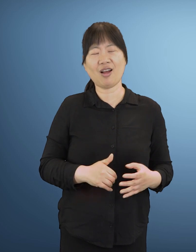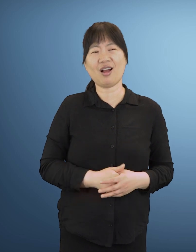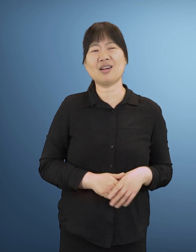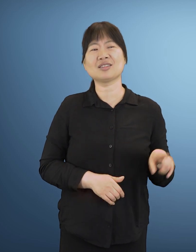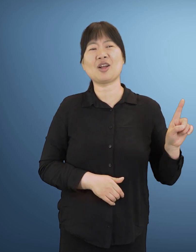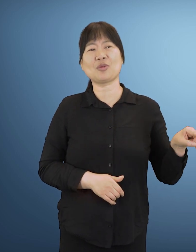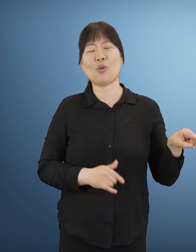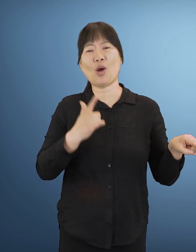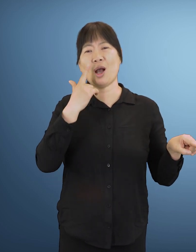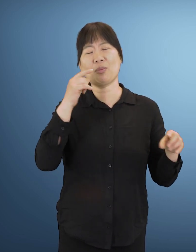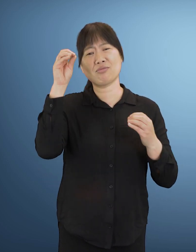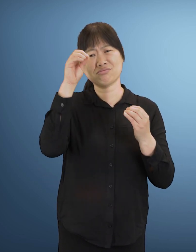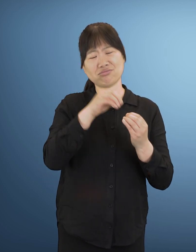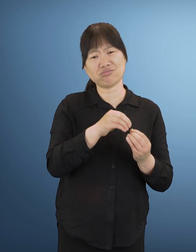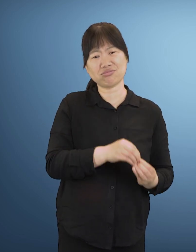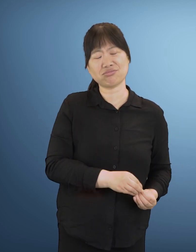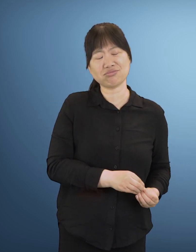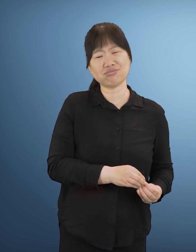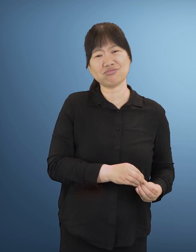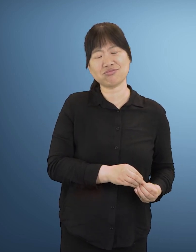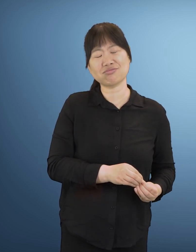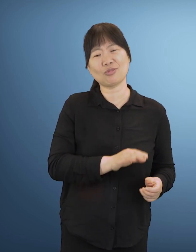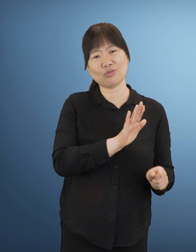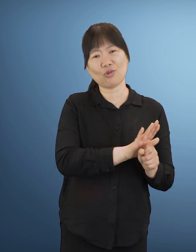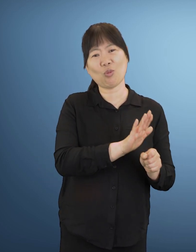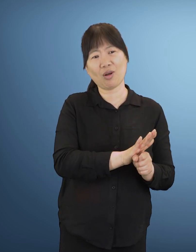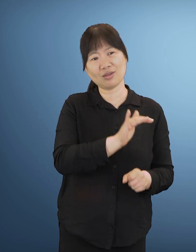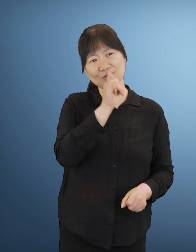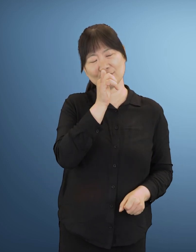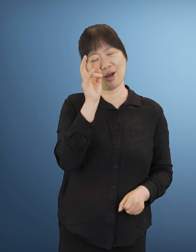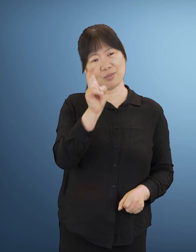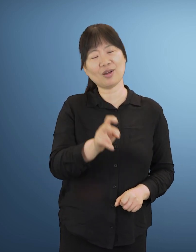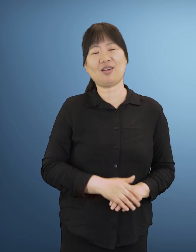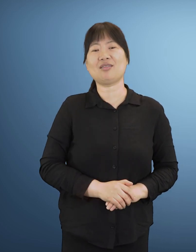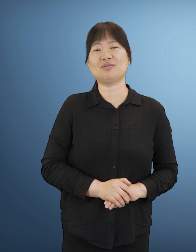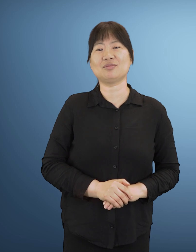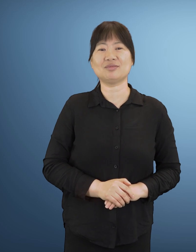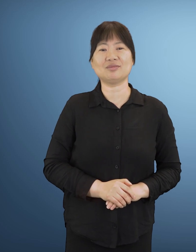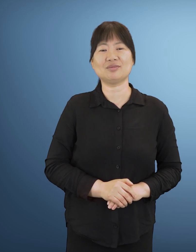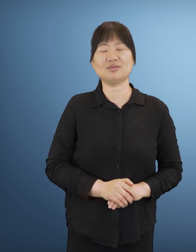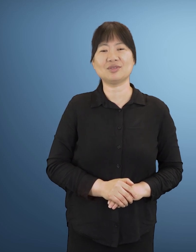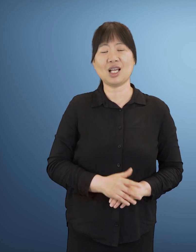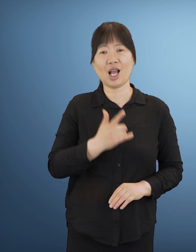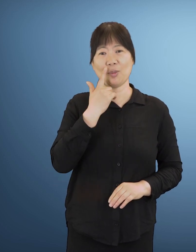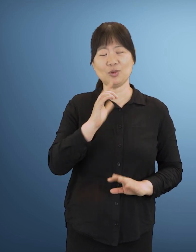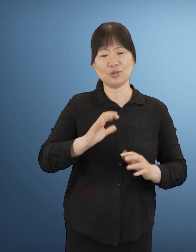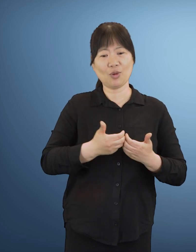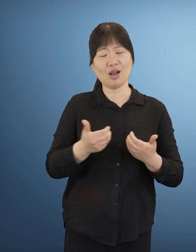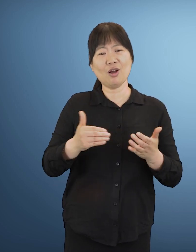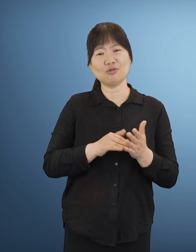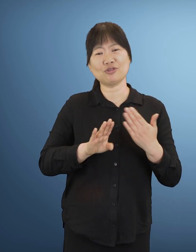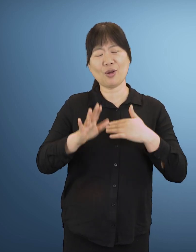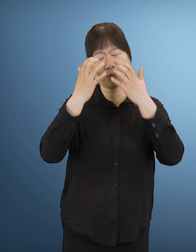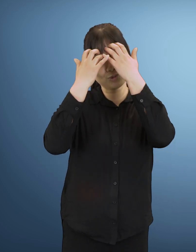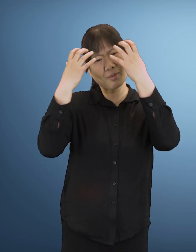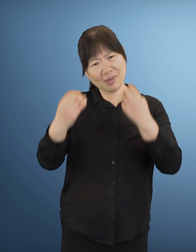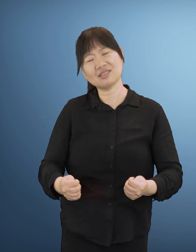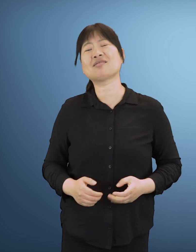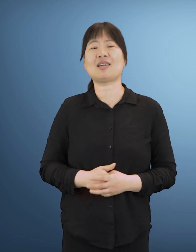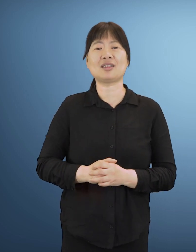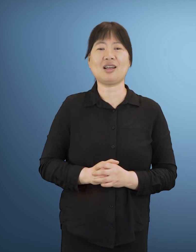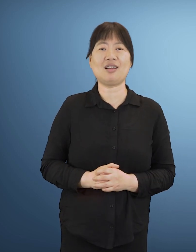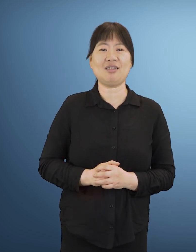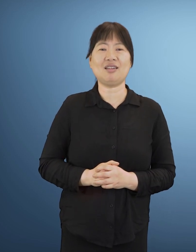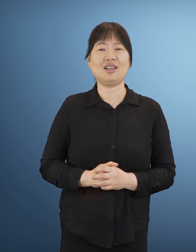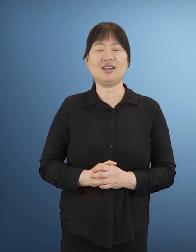저기 아버지 따라서 목수일도 좀 거들고 좀 그랬지. 왜 아버지 돌아가시고 나서 얼마나 고생했어, 저